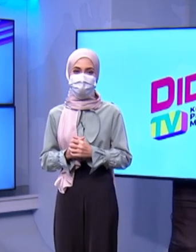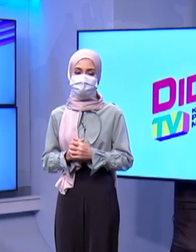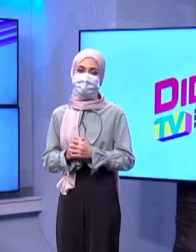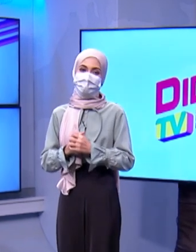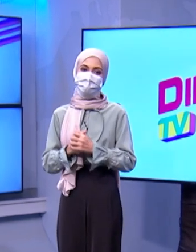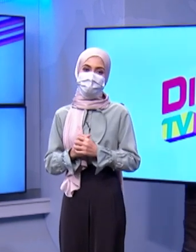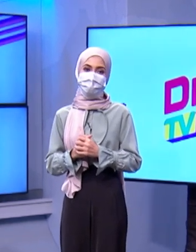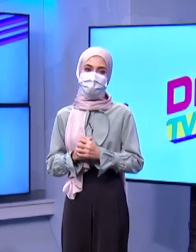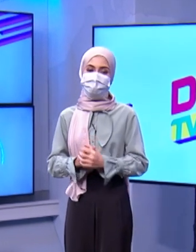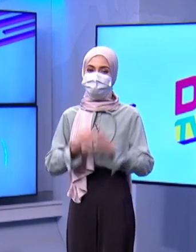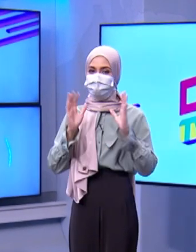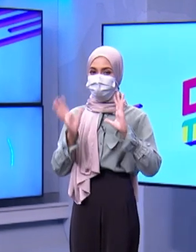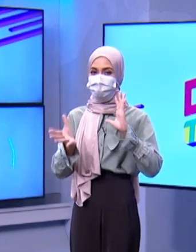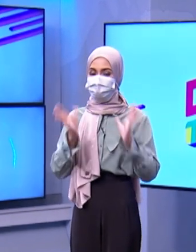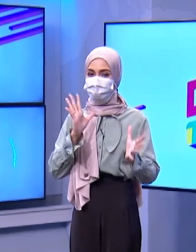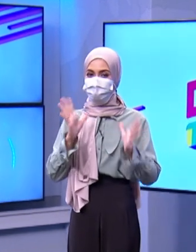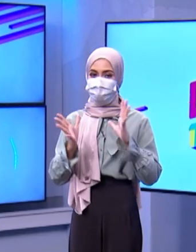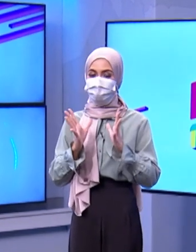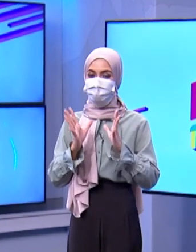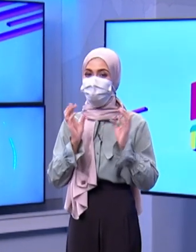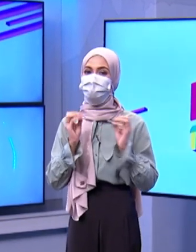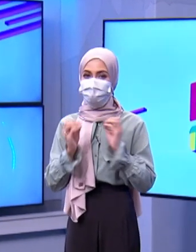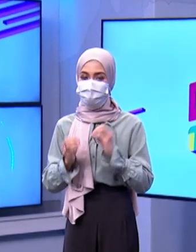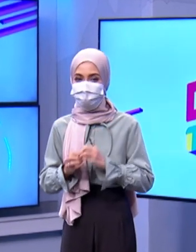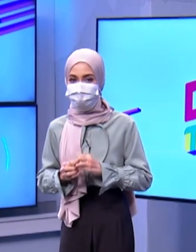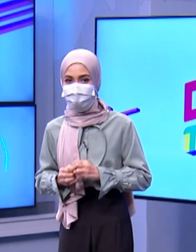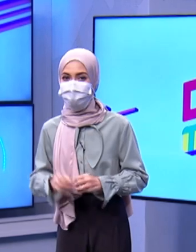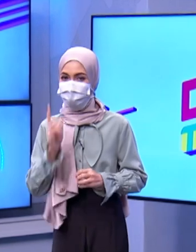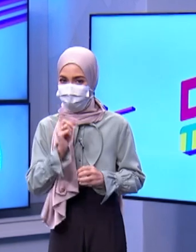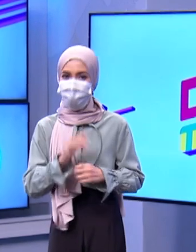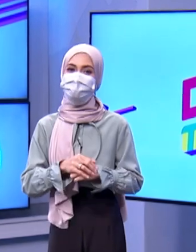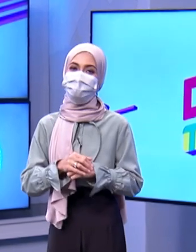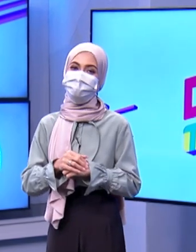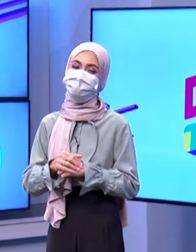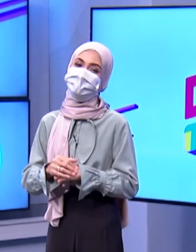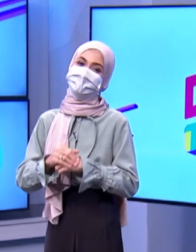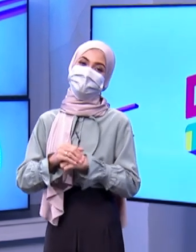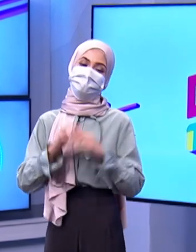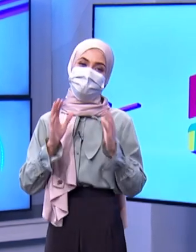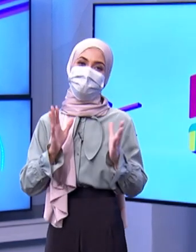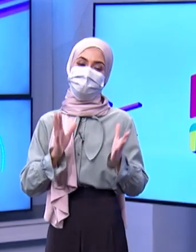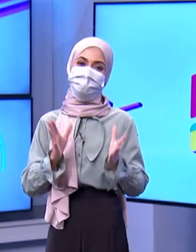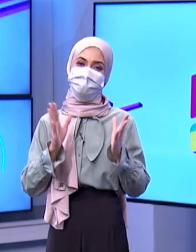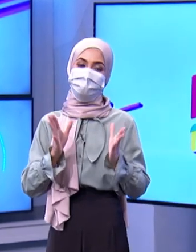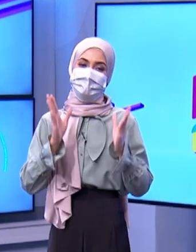matematik ubahan dan tadi semudah tengok di salju bentuk berbahasa isyarat Arabnya betul atuh ya Sebenarnya hari ini juga